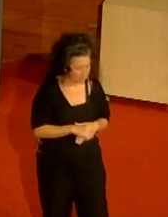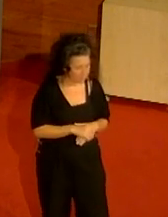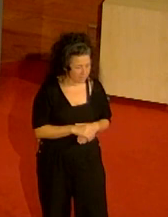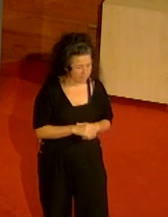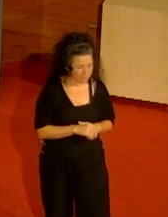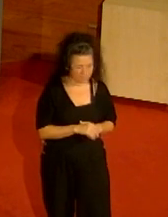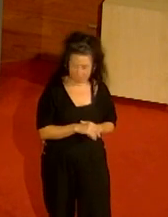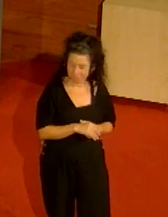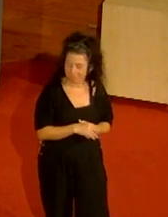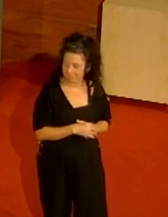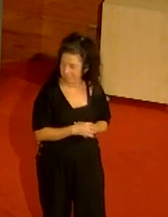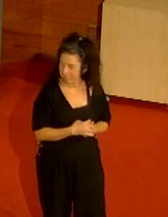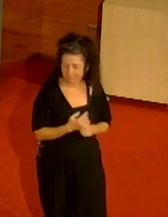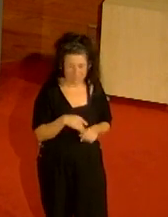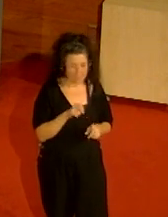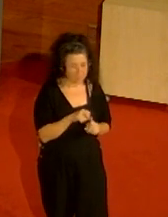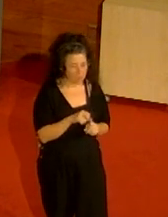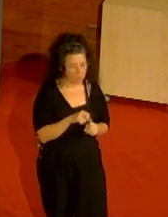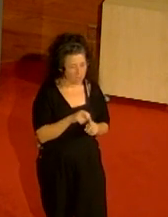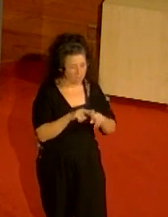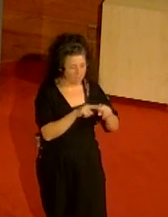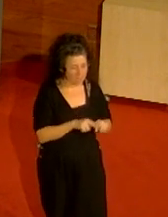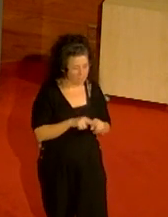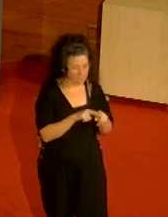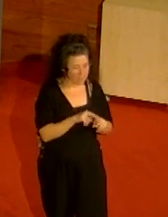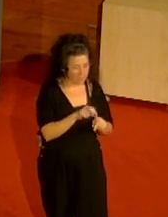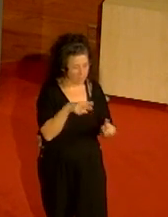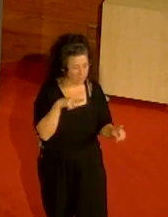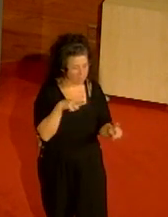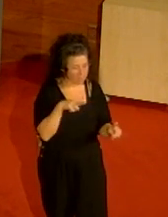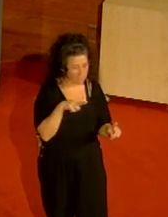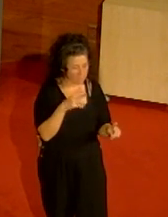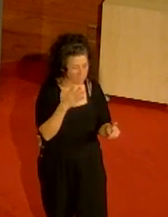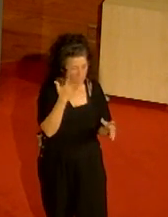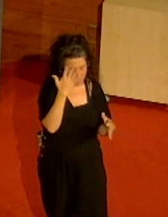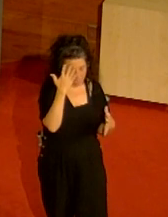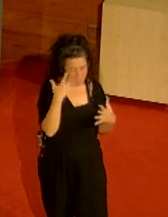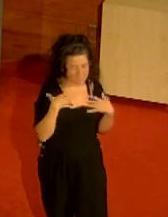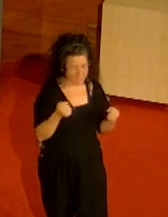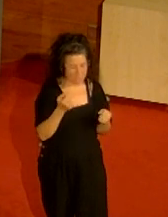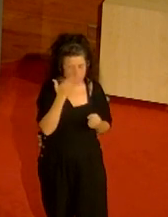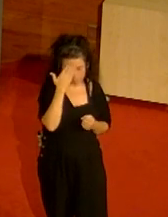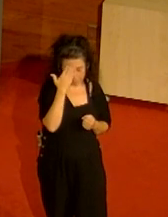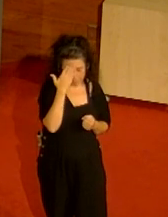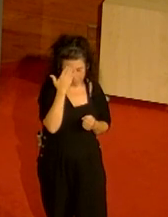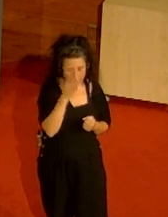analizar desde el punto de vista también de la salud mental de esas personas, porque claro, te destrozan. Tienes que tener realmente